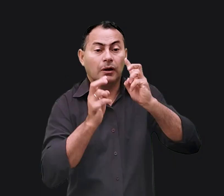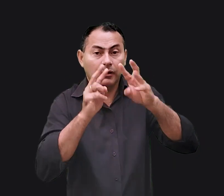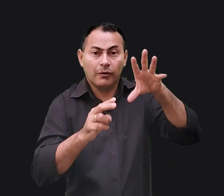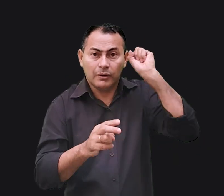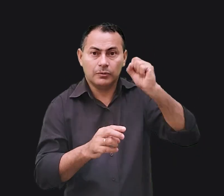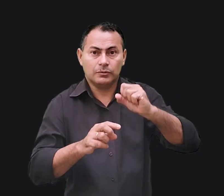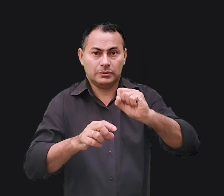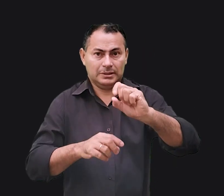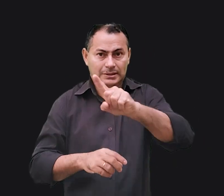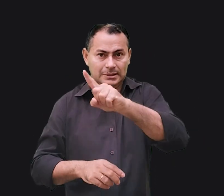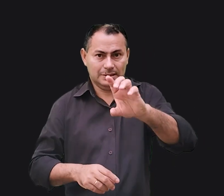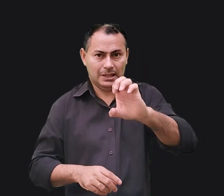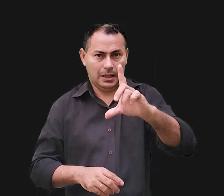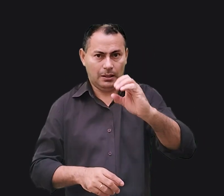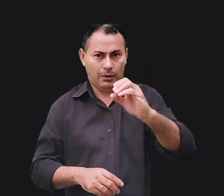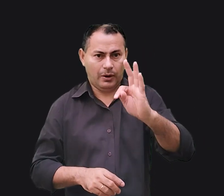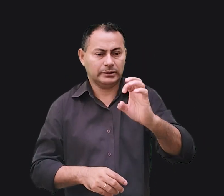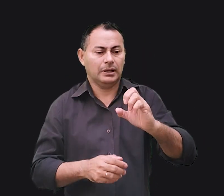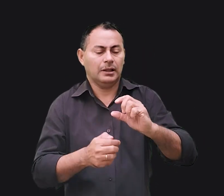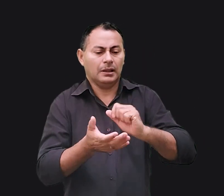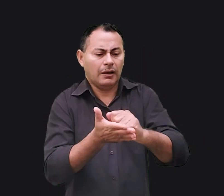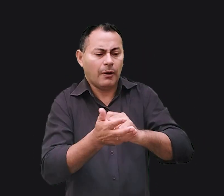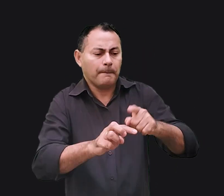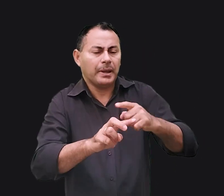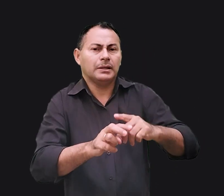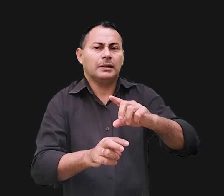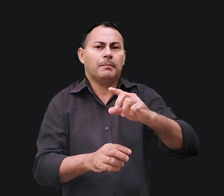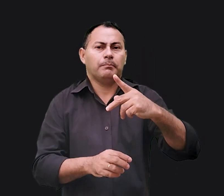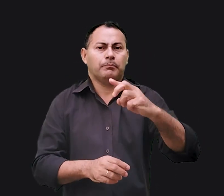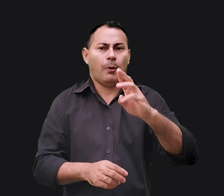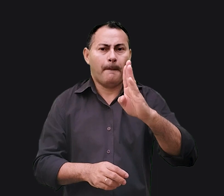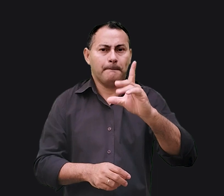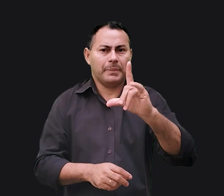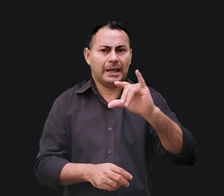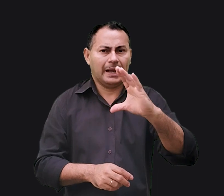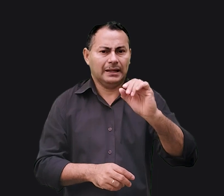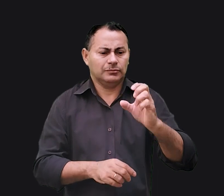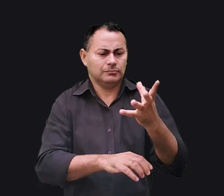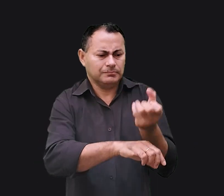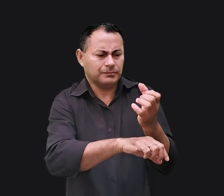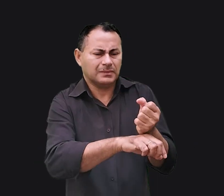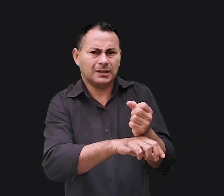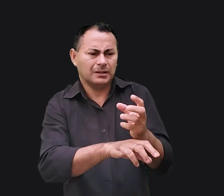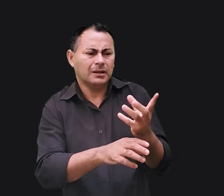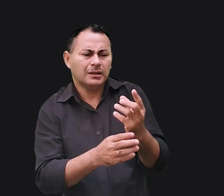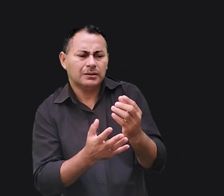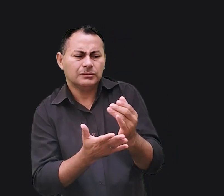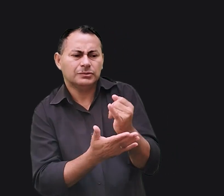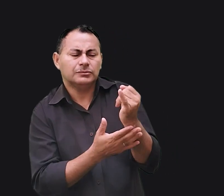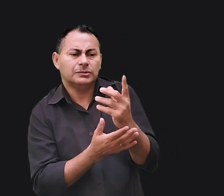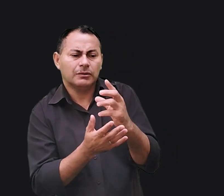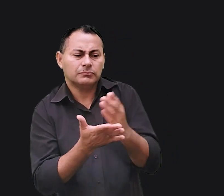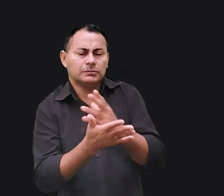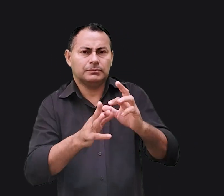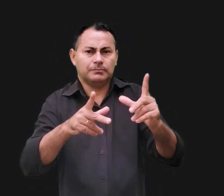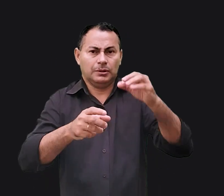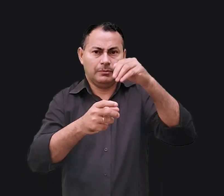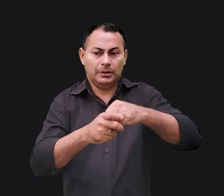que um zelote lavava os pés de um publicano, todos saberiam que havia alguma coisa diferente no meio deles. Quando o mundo